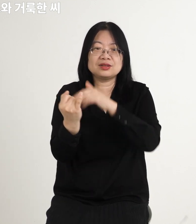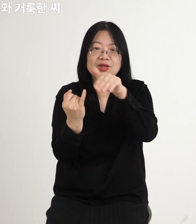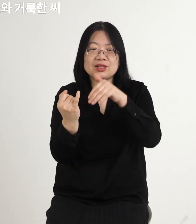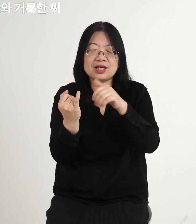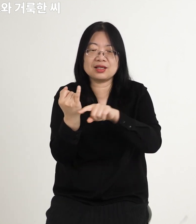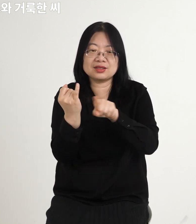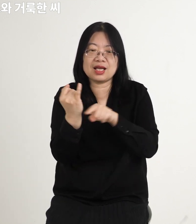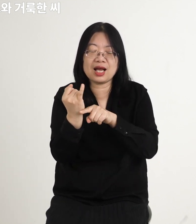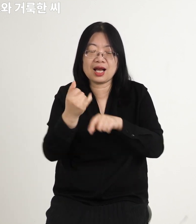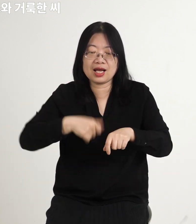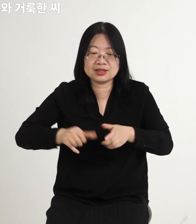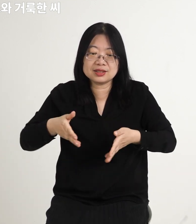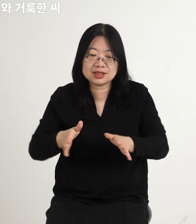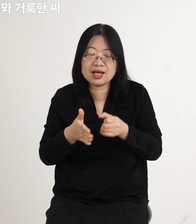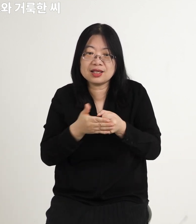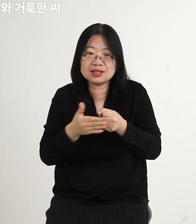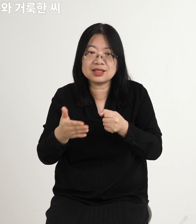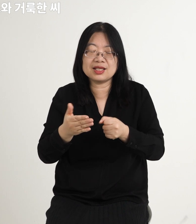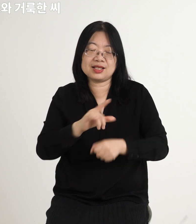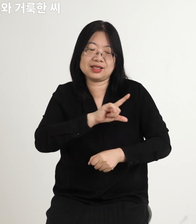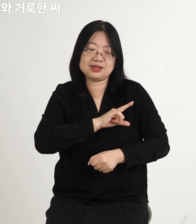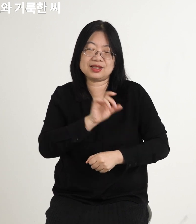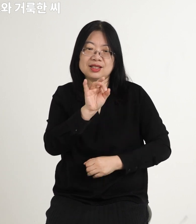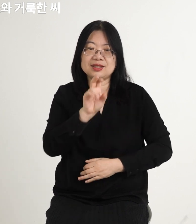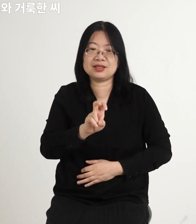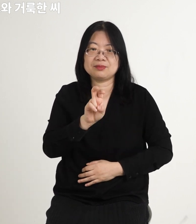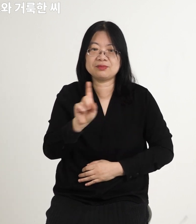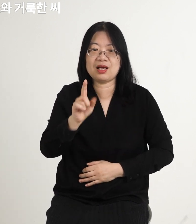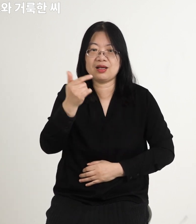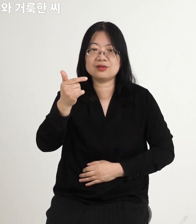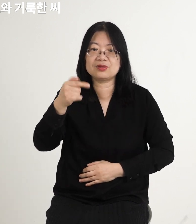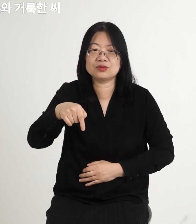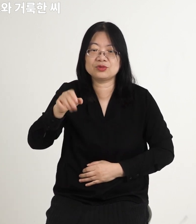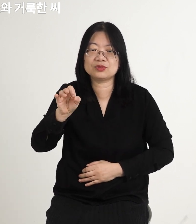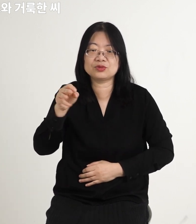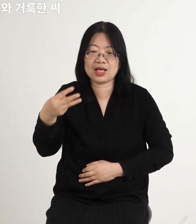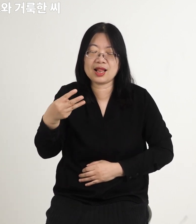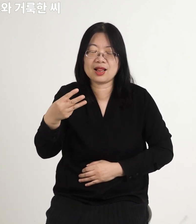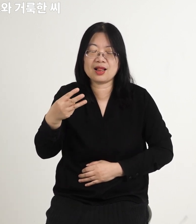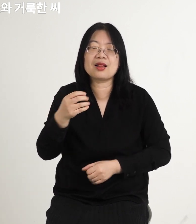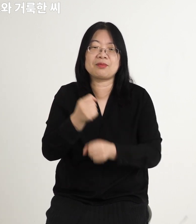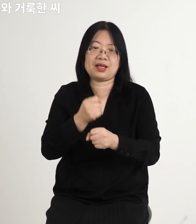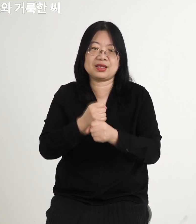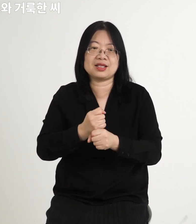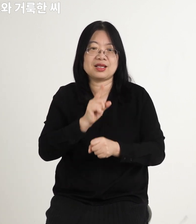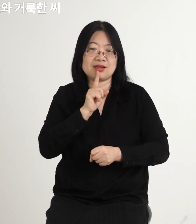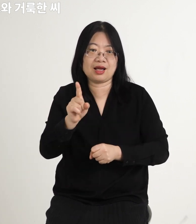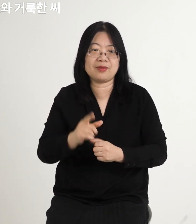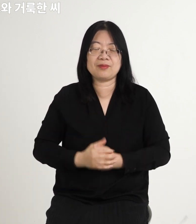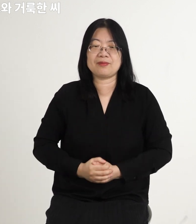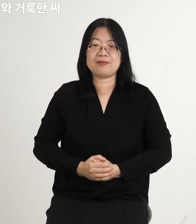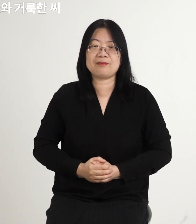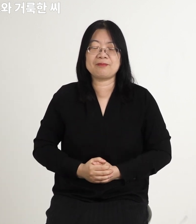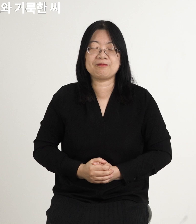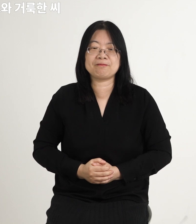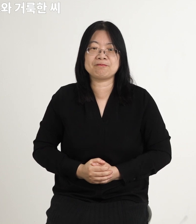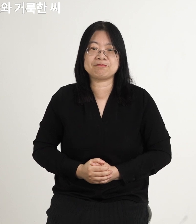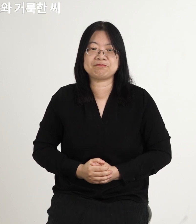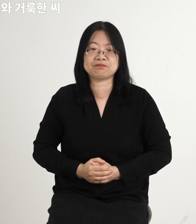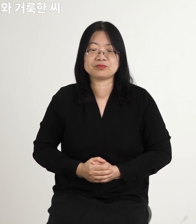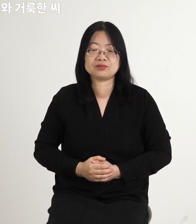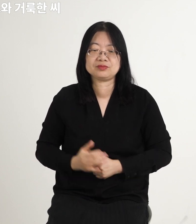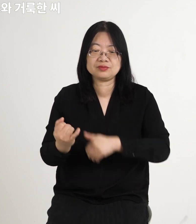잉태하여 아들을 낳을 것이요 그의 이름을 임마누엘이라 하리라. 자, 여기 보시면 유명한 구절이죠.